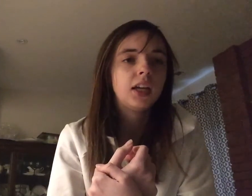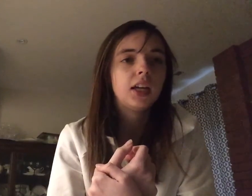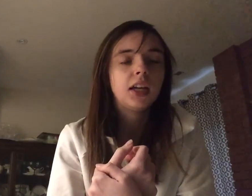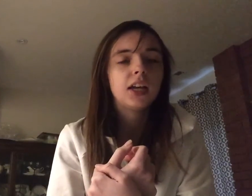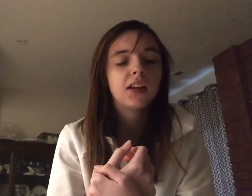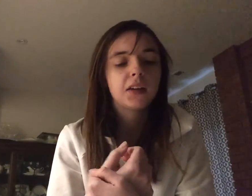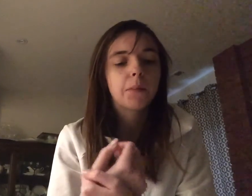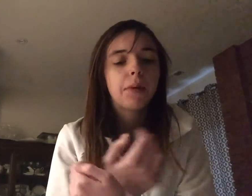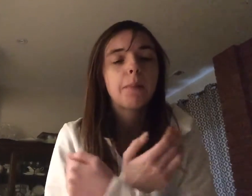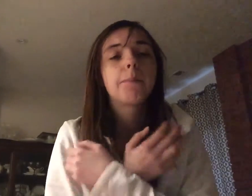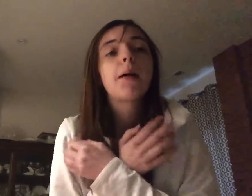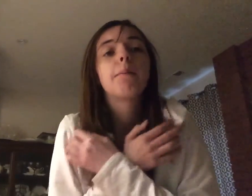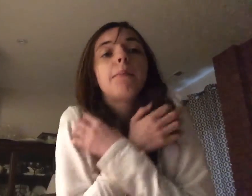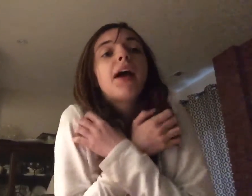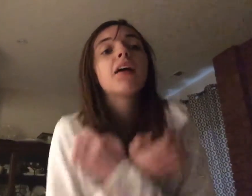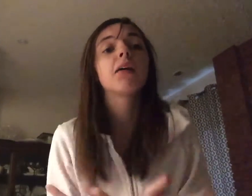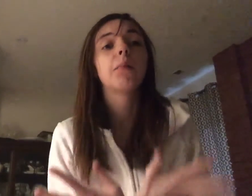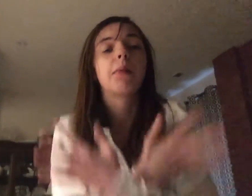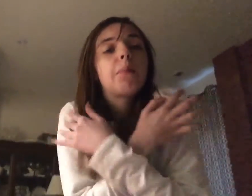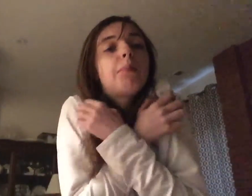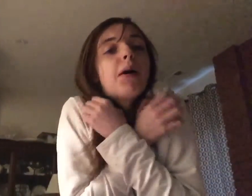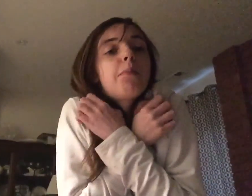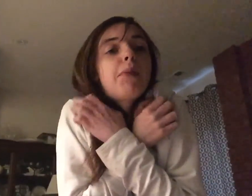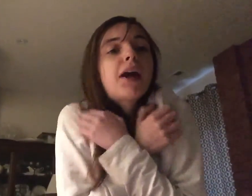B-E is for ba-ba-bear, ba-ba-bear,